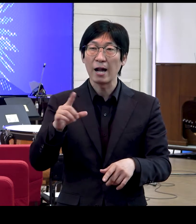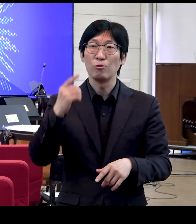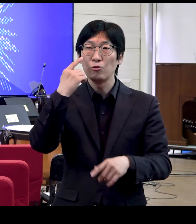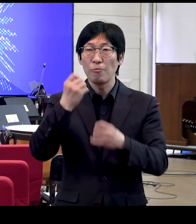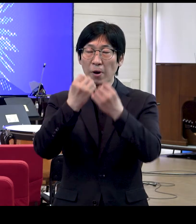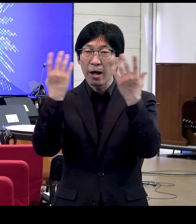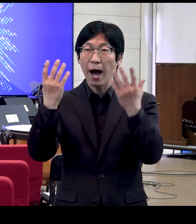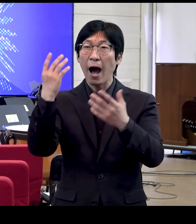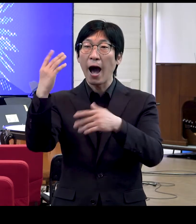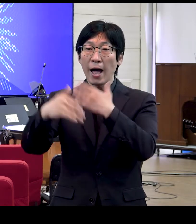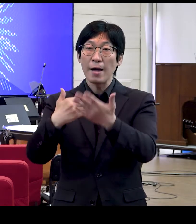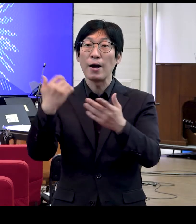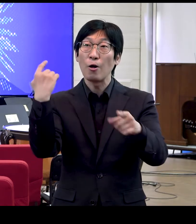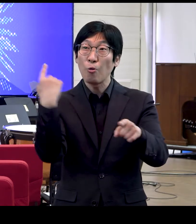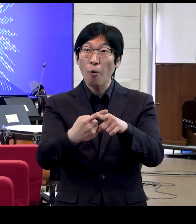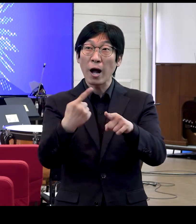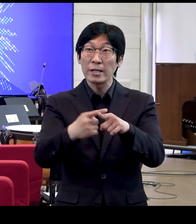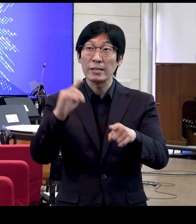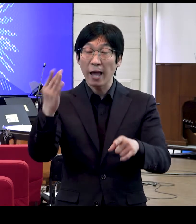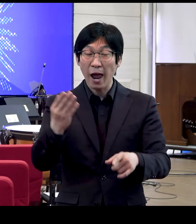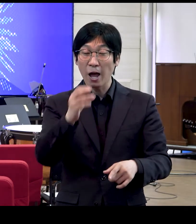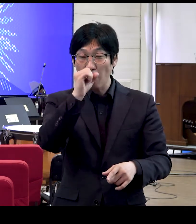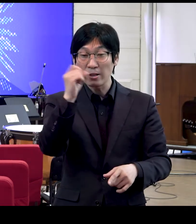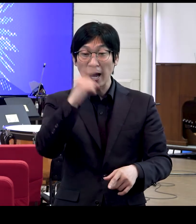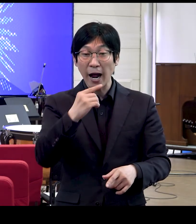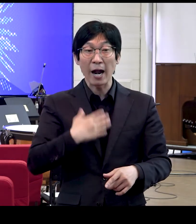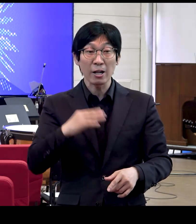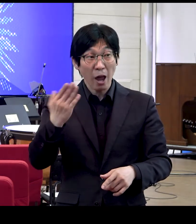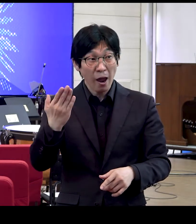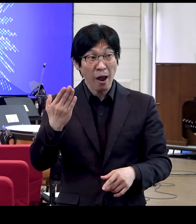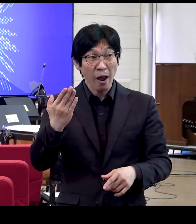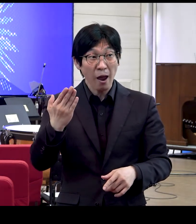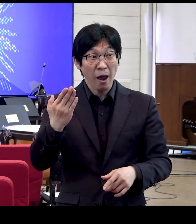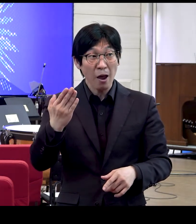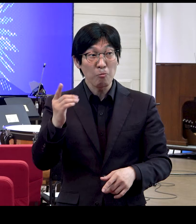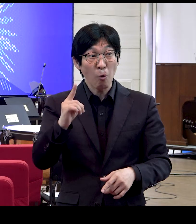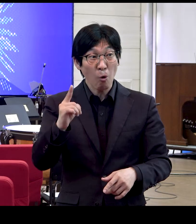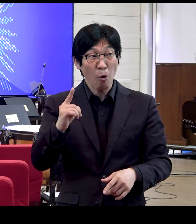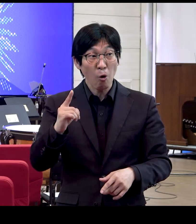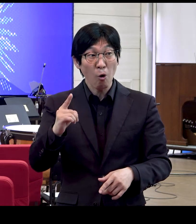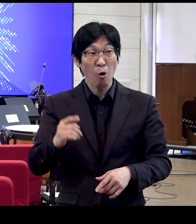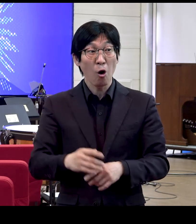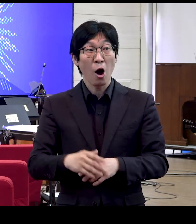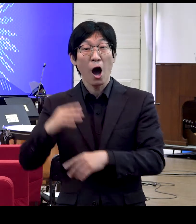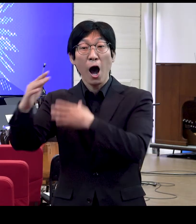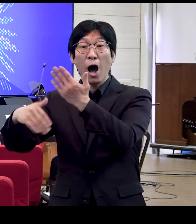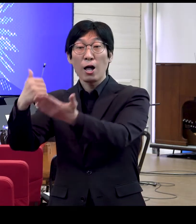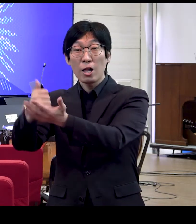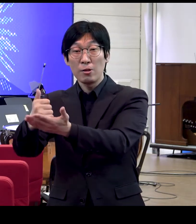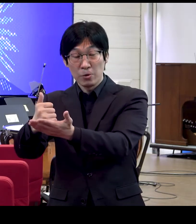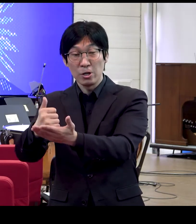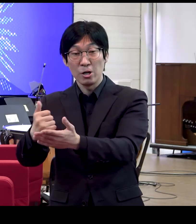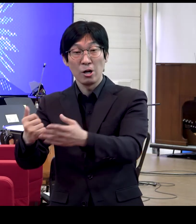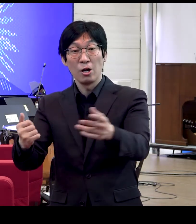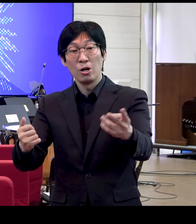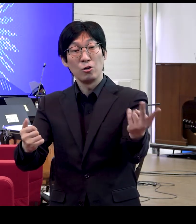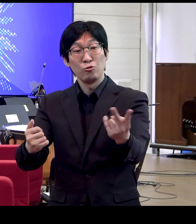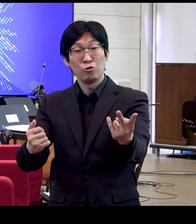되어 선악을 알 줄 하나님이 아심이니라. 무슨 얘기입니까? 하나님이 너희를